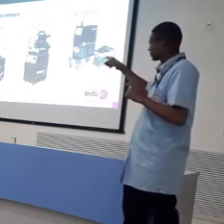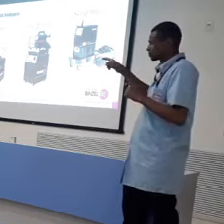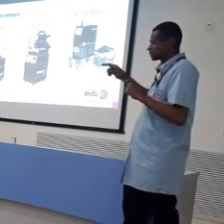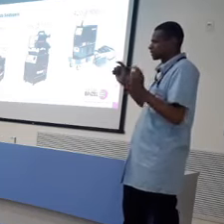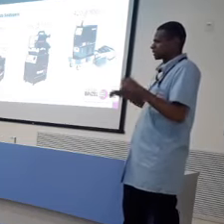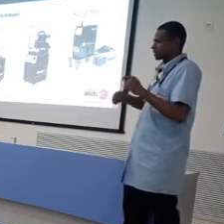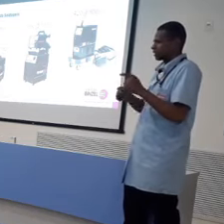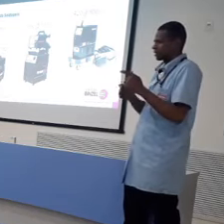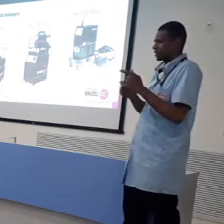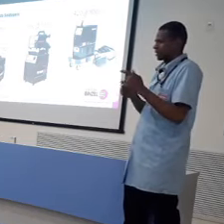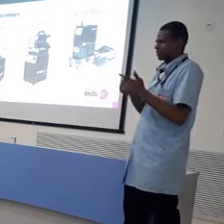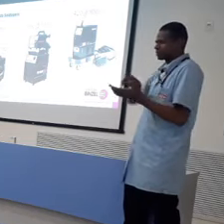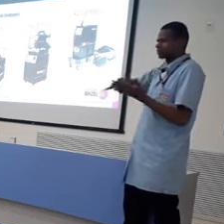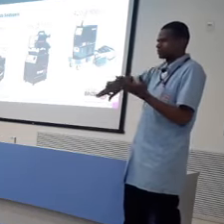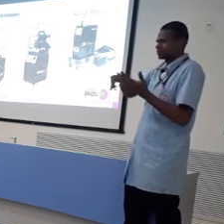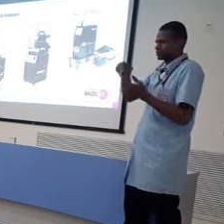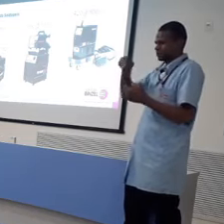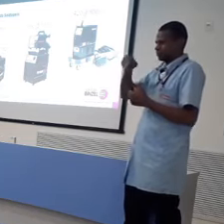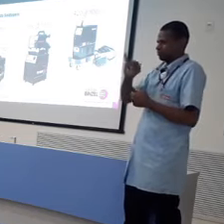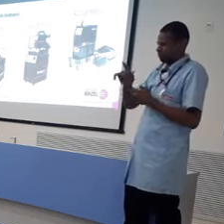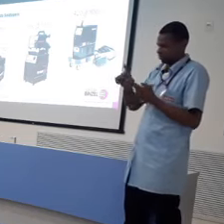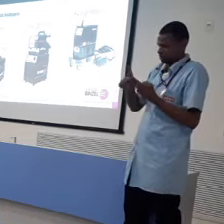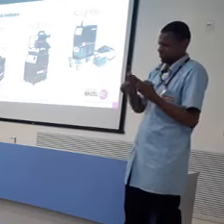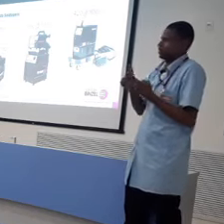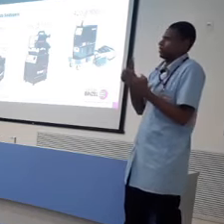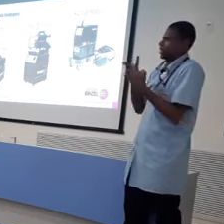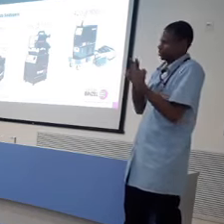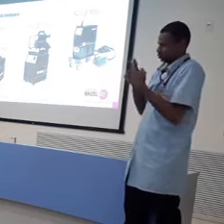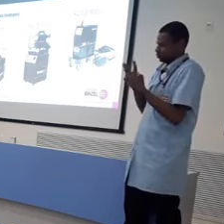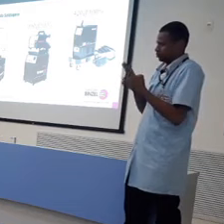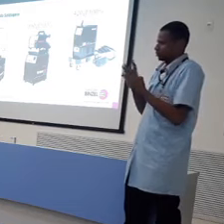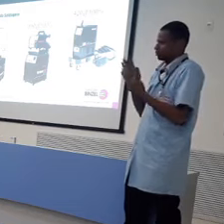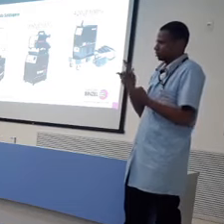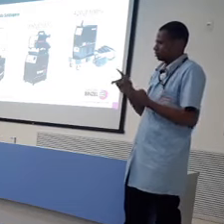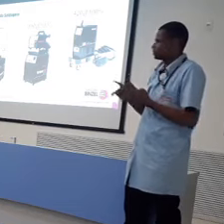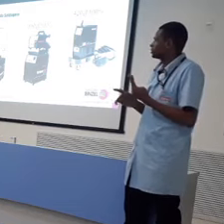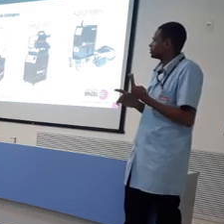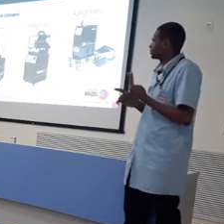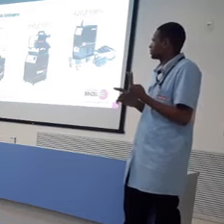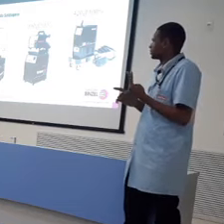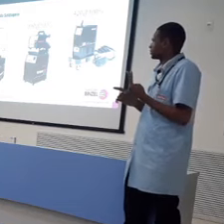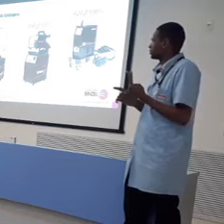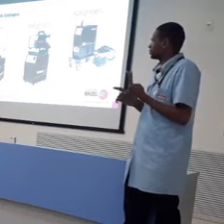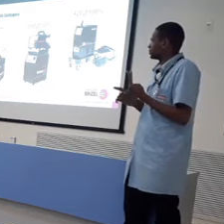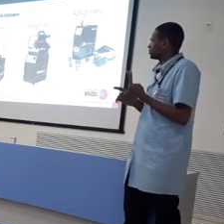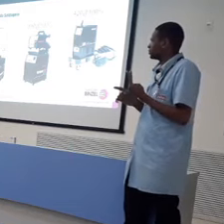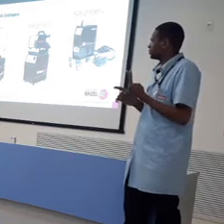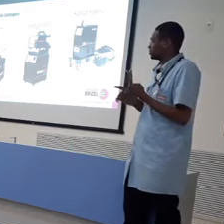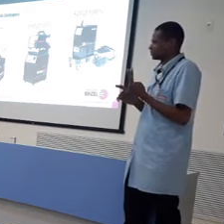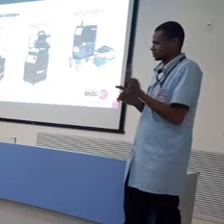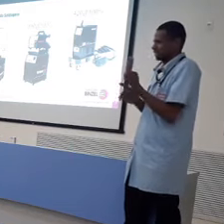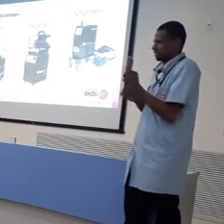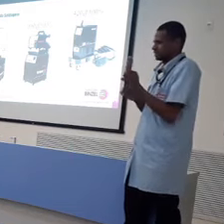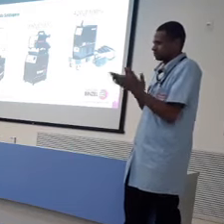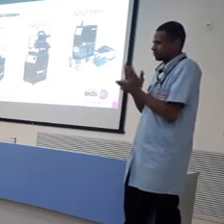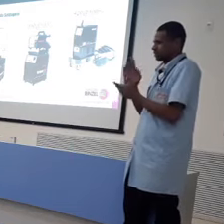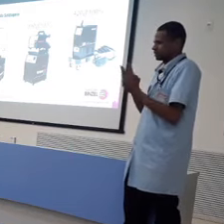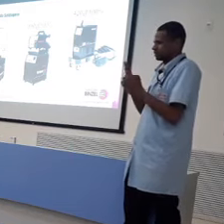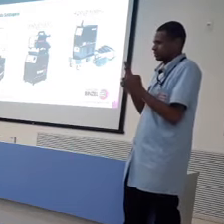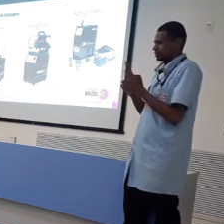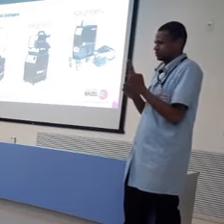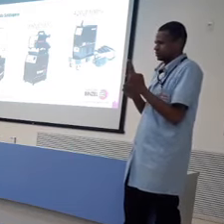multiprocesso de pequeno porte. Ele é multiprocesso. Ela funciona MIG, TIG e eletrodo revestido em